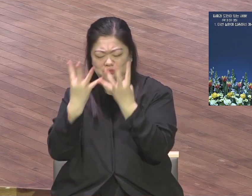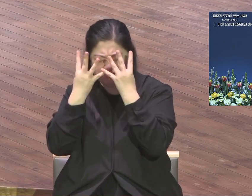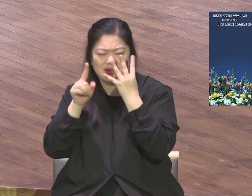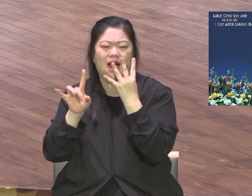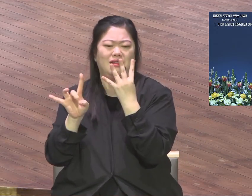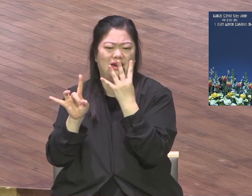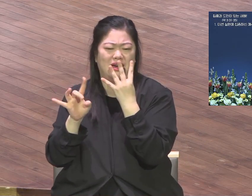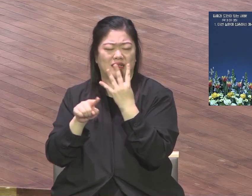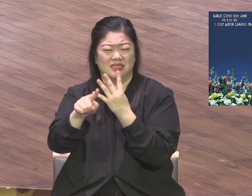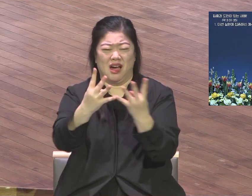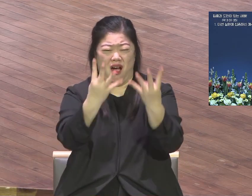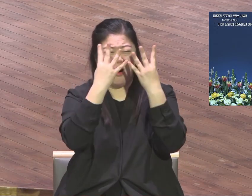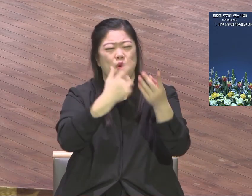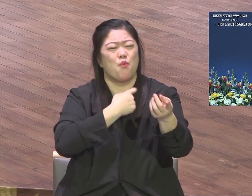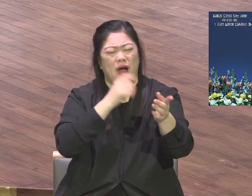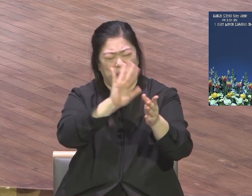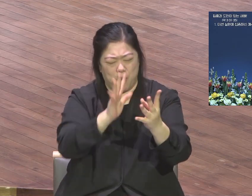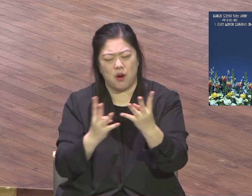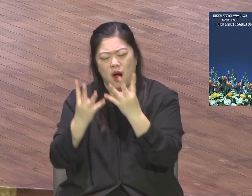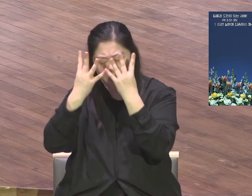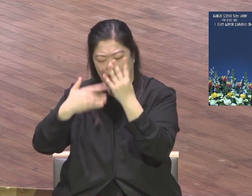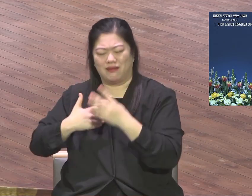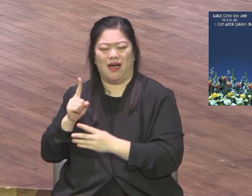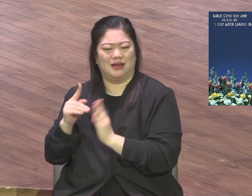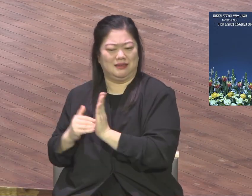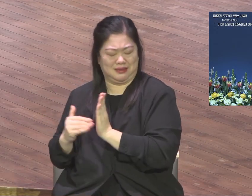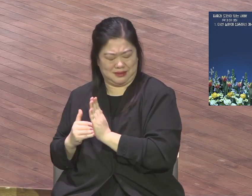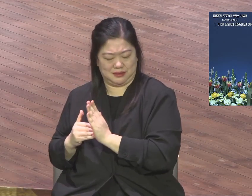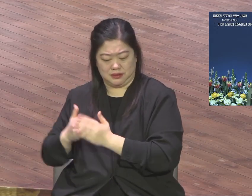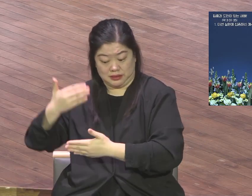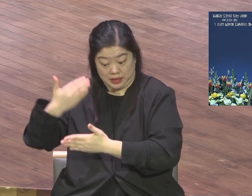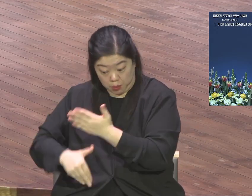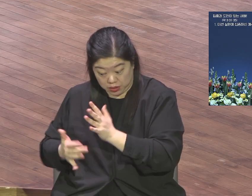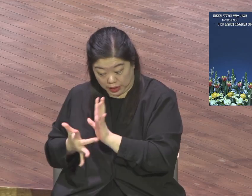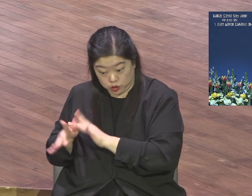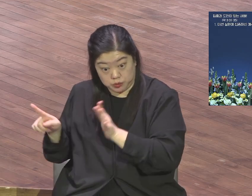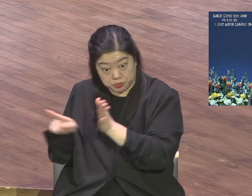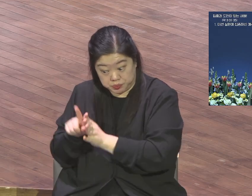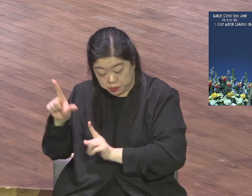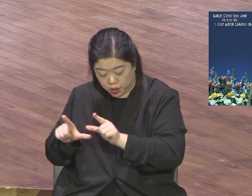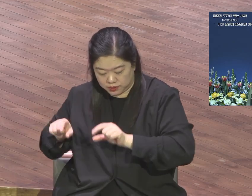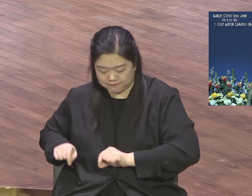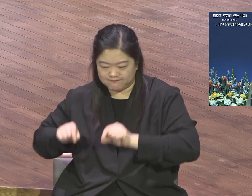세상 사람들의 생각과 가치관과 도저히 이해가 안 되죠.